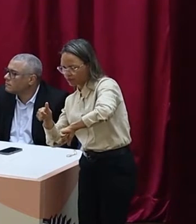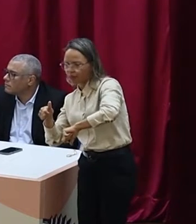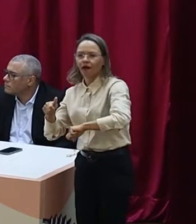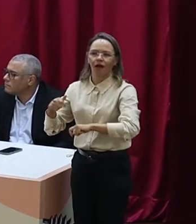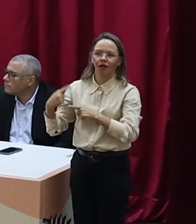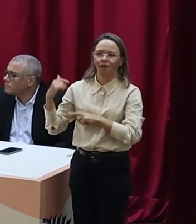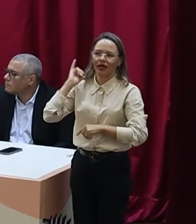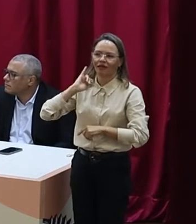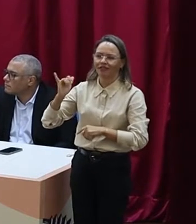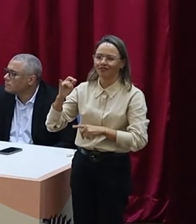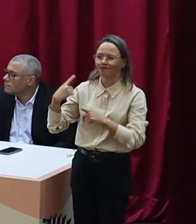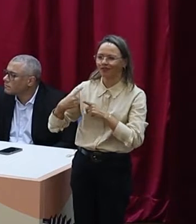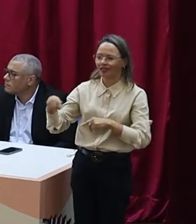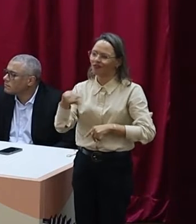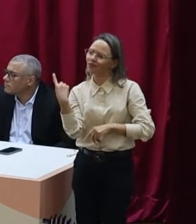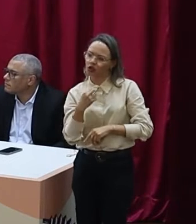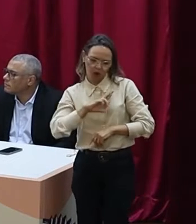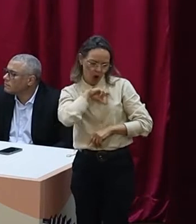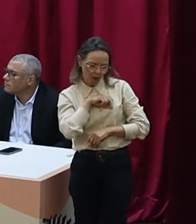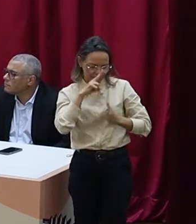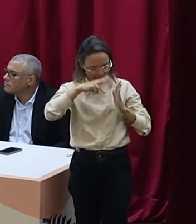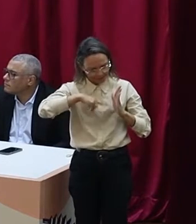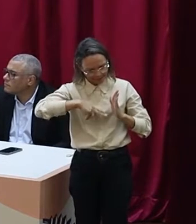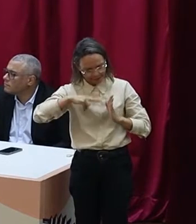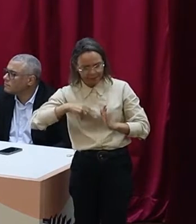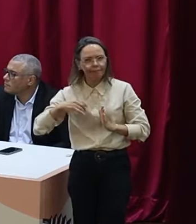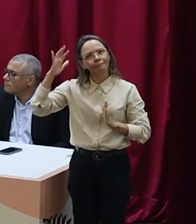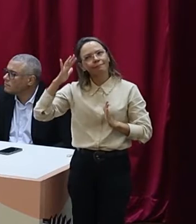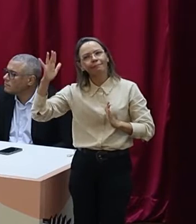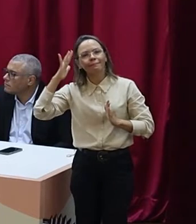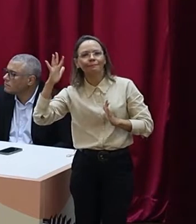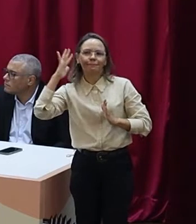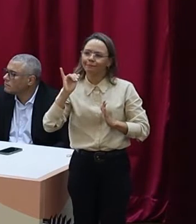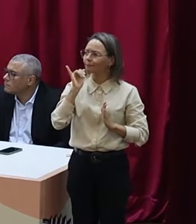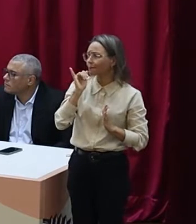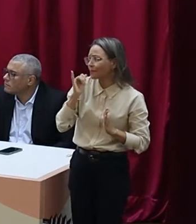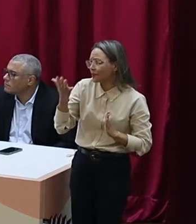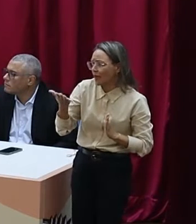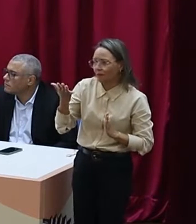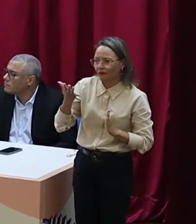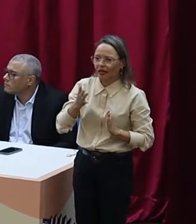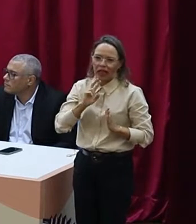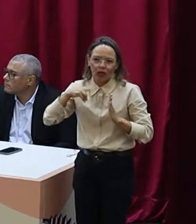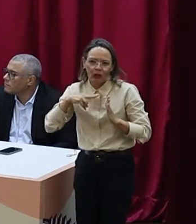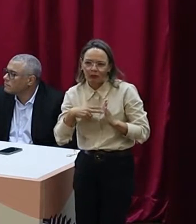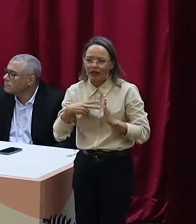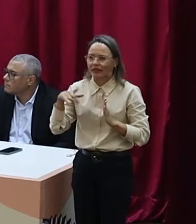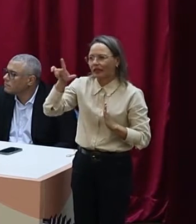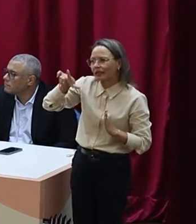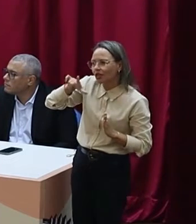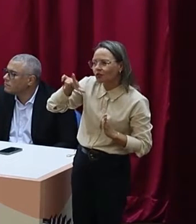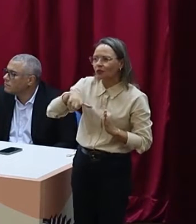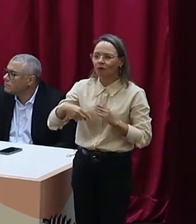toda vez que a gente está lendo um romance e, por exemplo, Memórias Póstumas de Brás Cubas, né, em que o autor